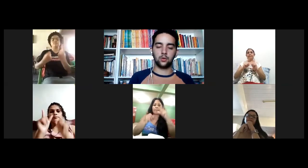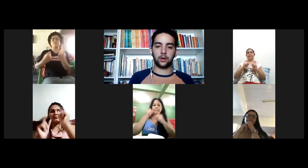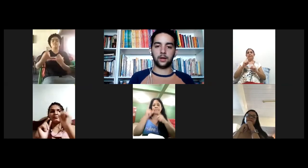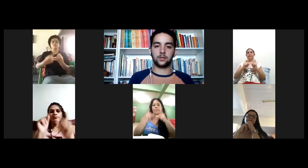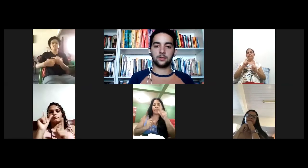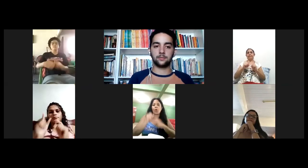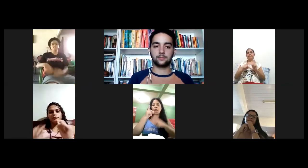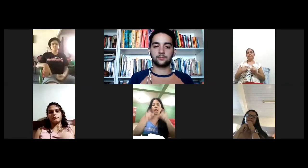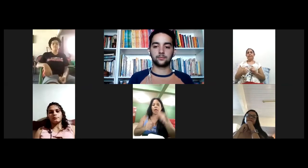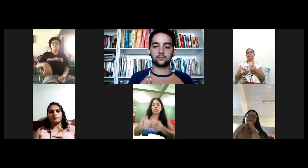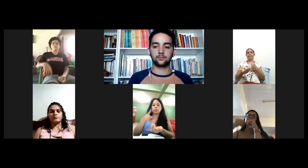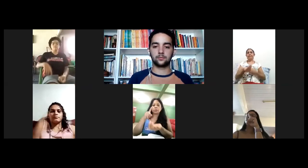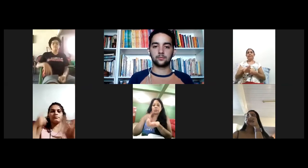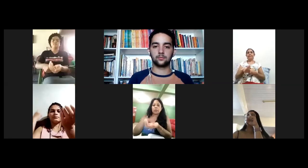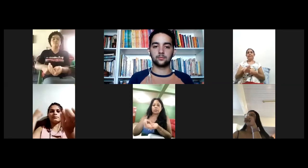cachorro quente,